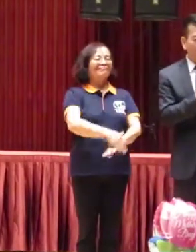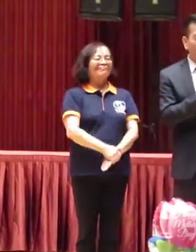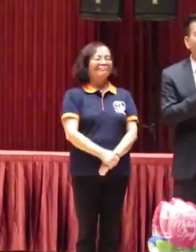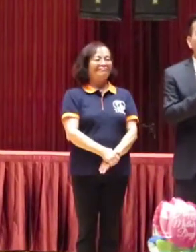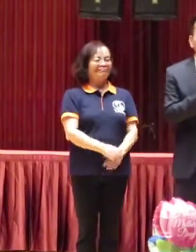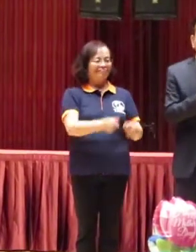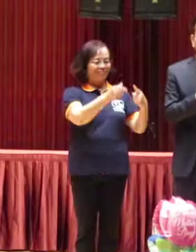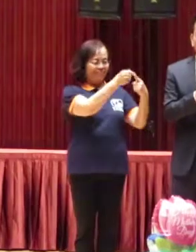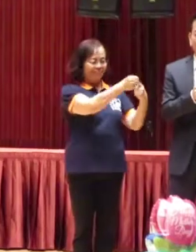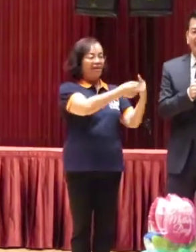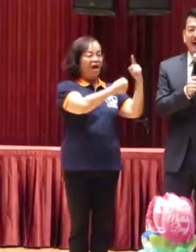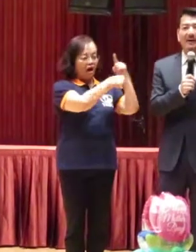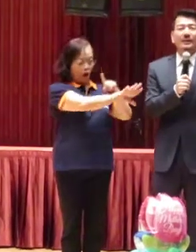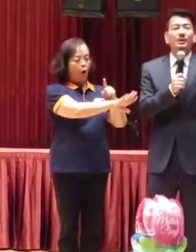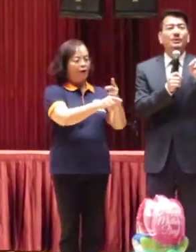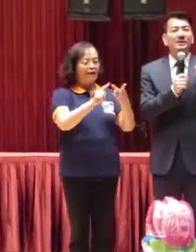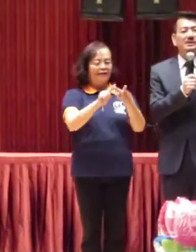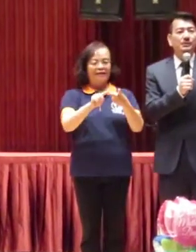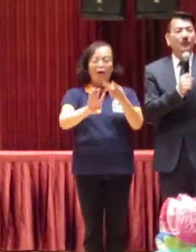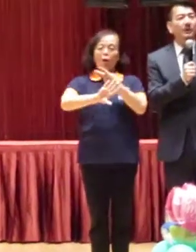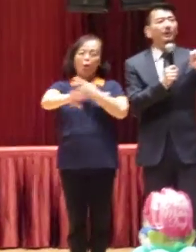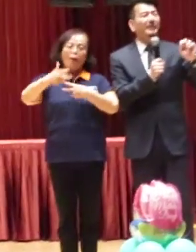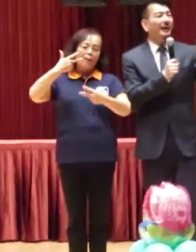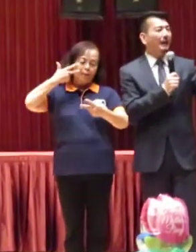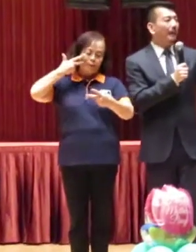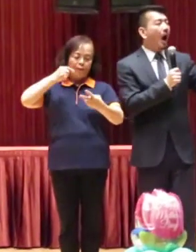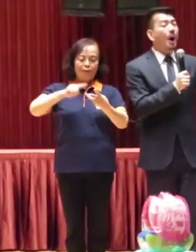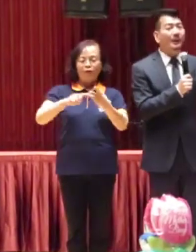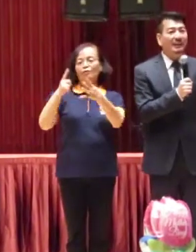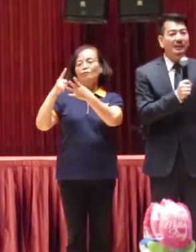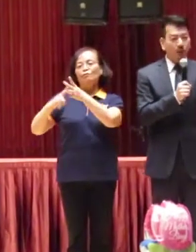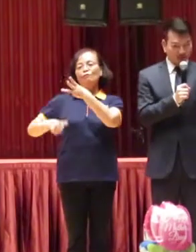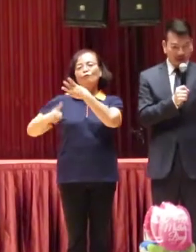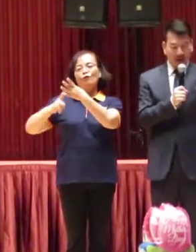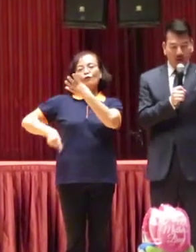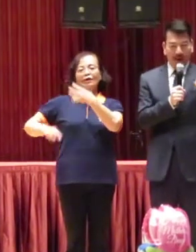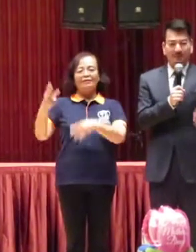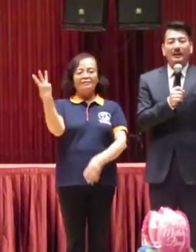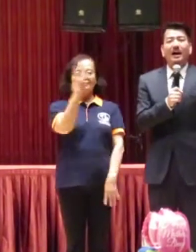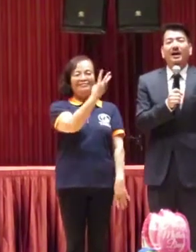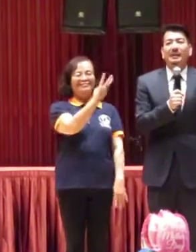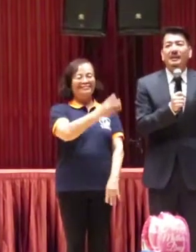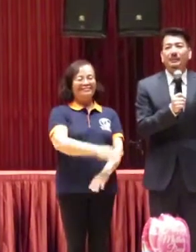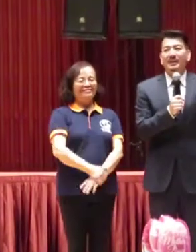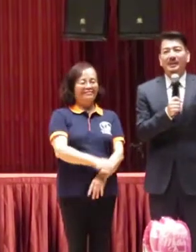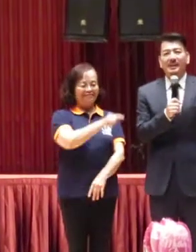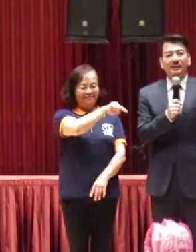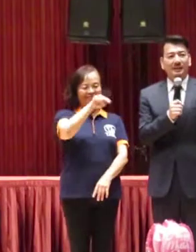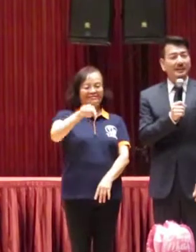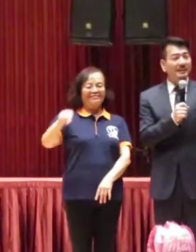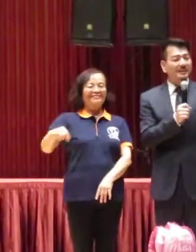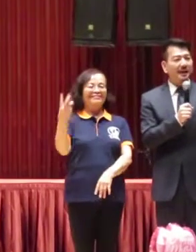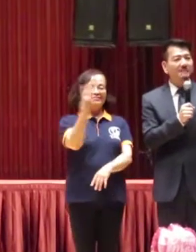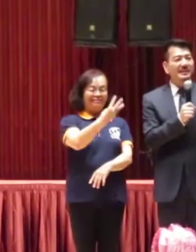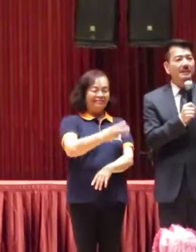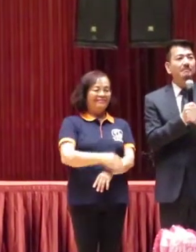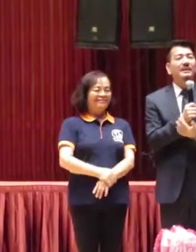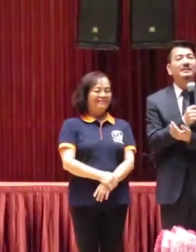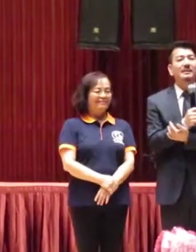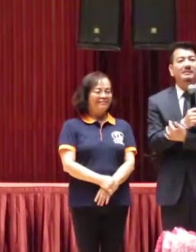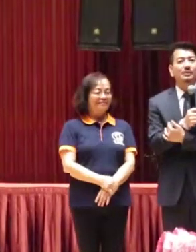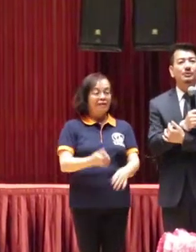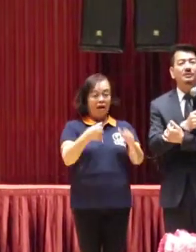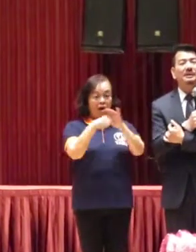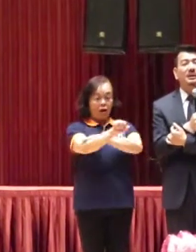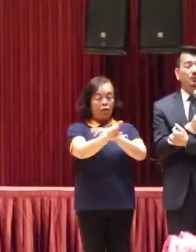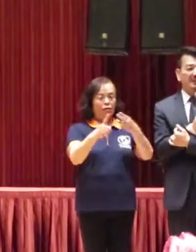外埔、丰原啊。那最重要的是说，我们的后里主场馆啊，给你为您带来一些很非常